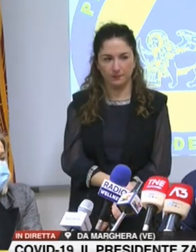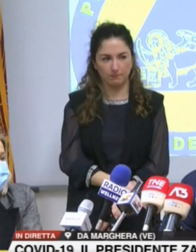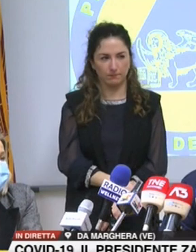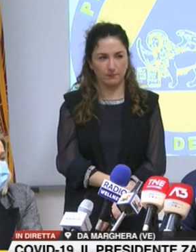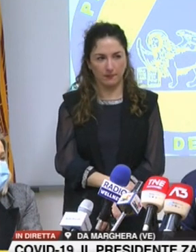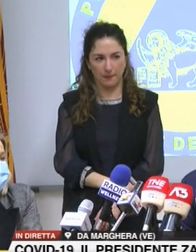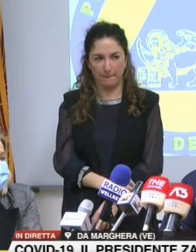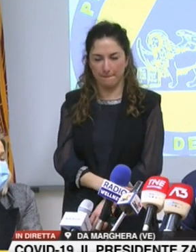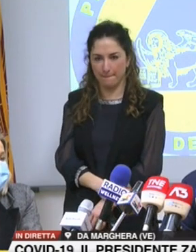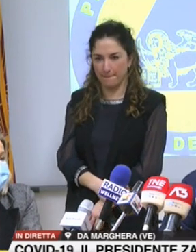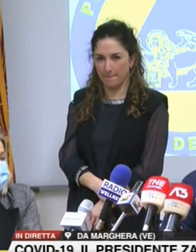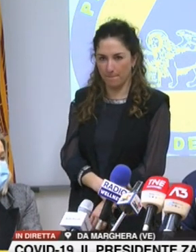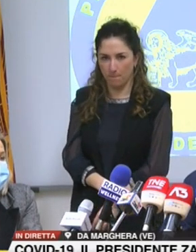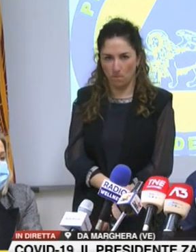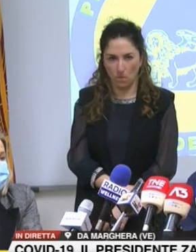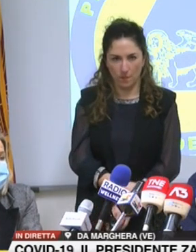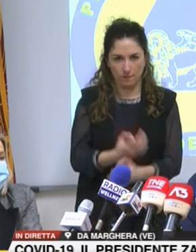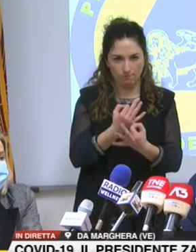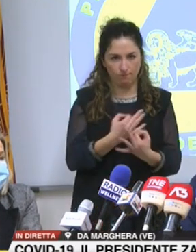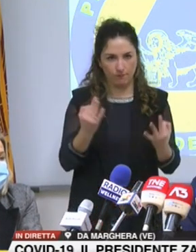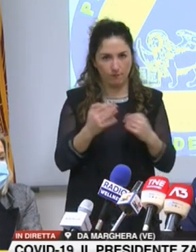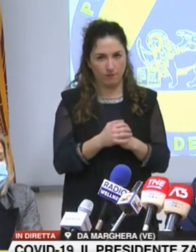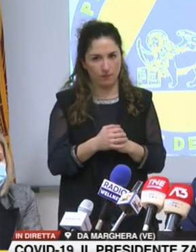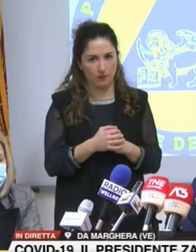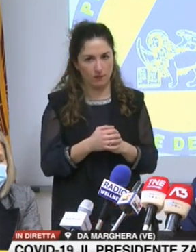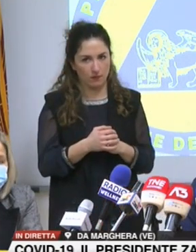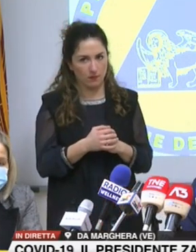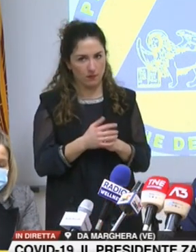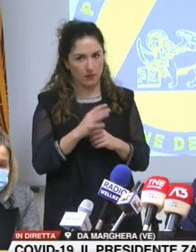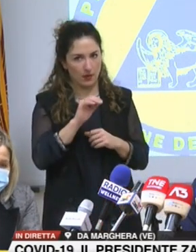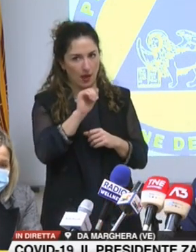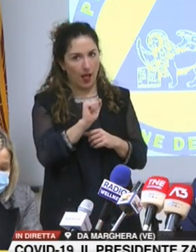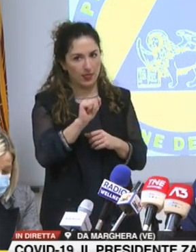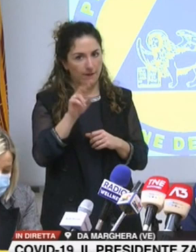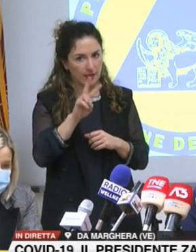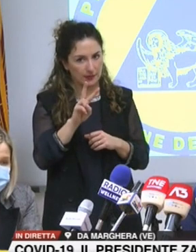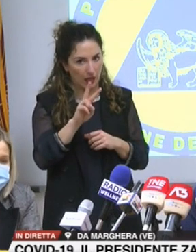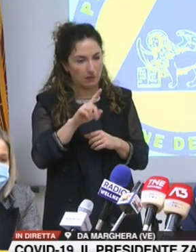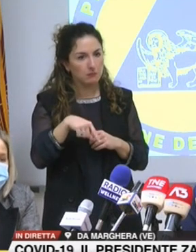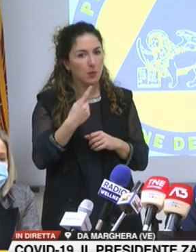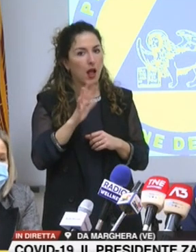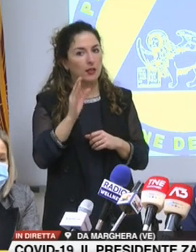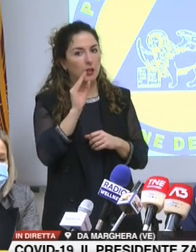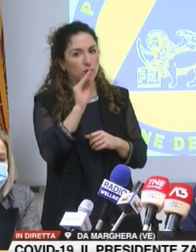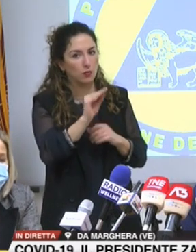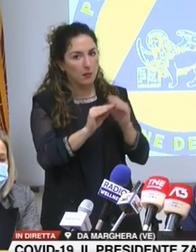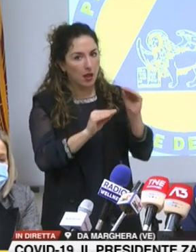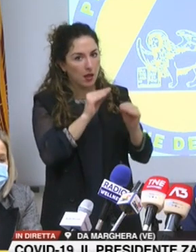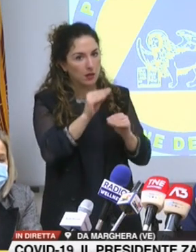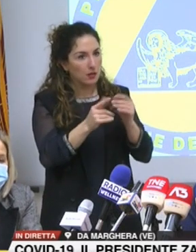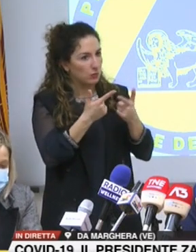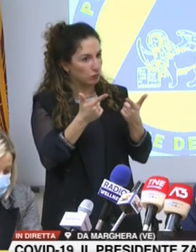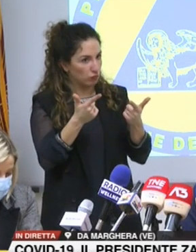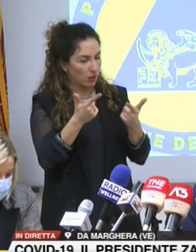Siamo elastici, ok. Perfetto, allora io ho ancora Alda Vanzan, poi se non ci sono altri colleghi che